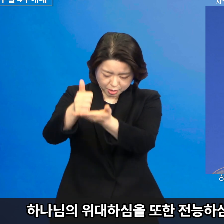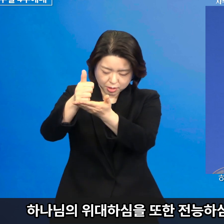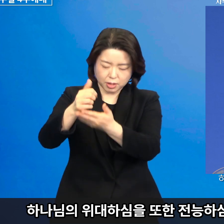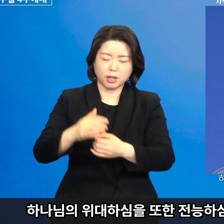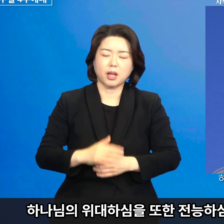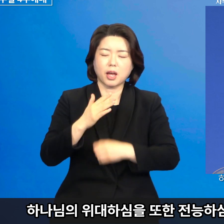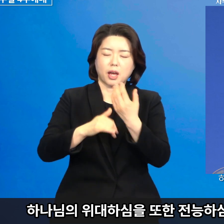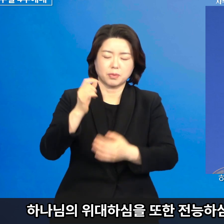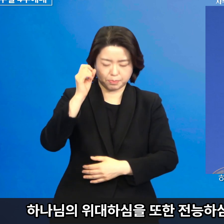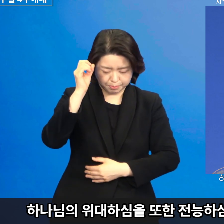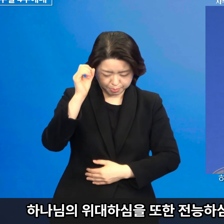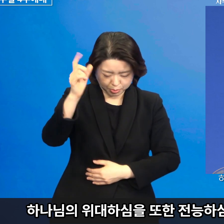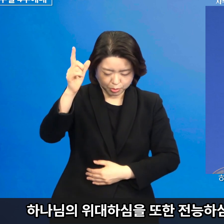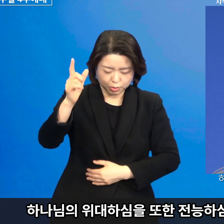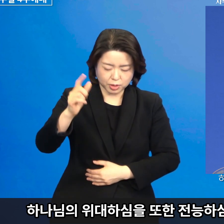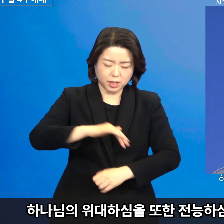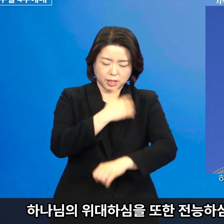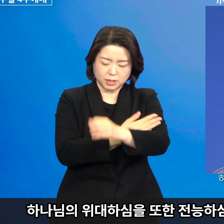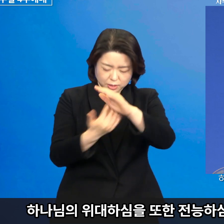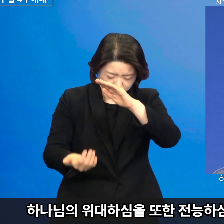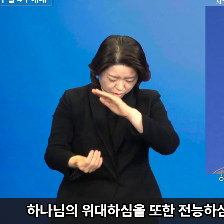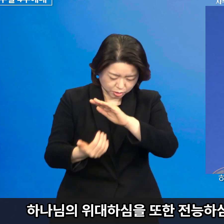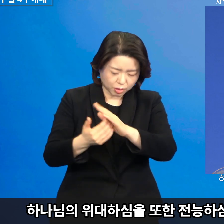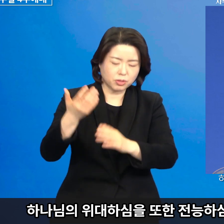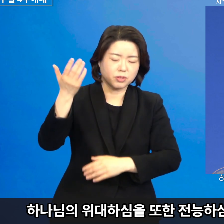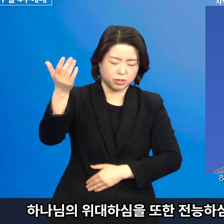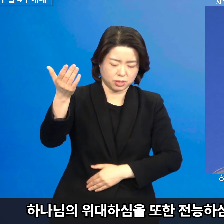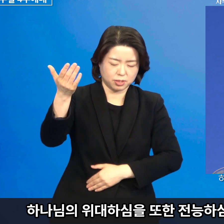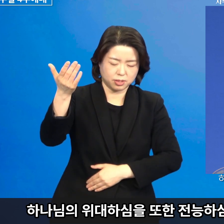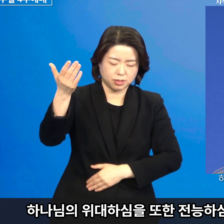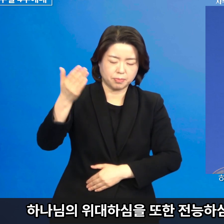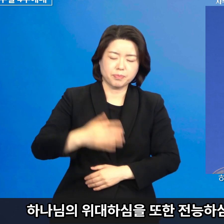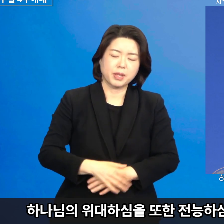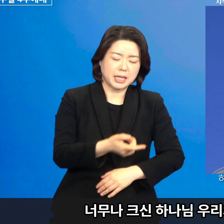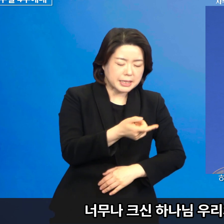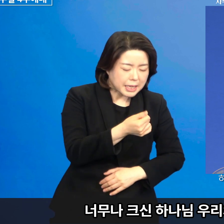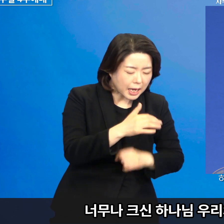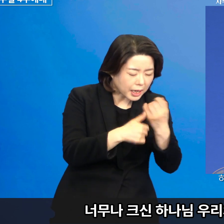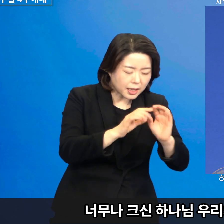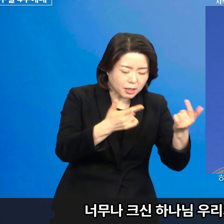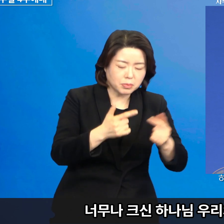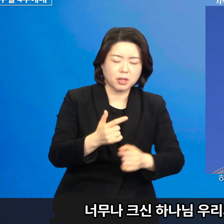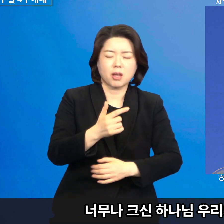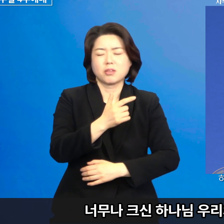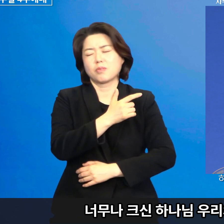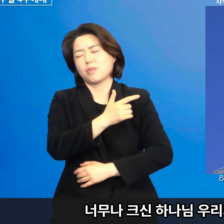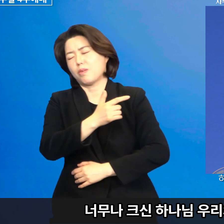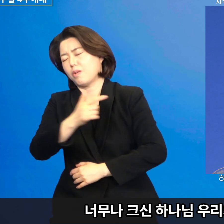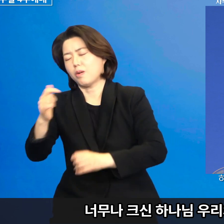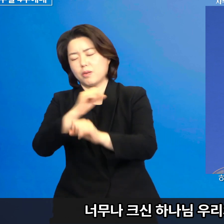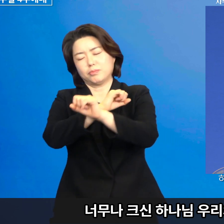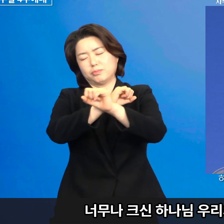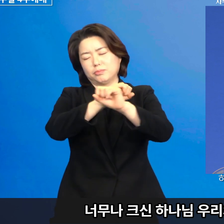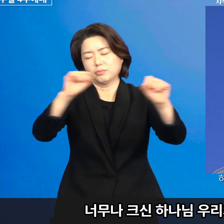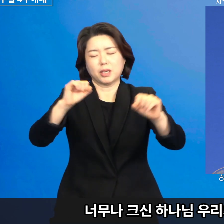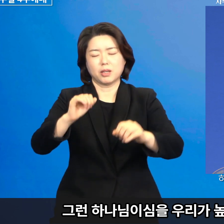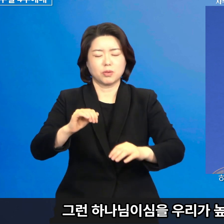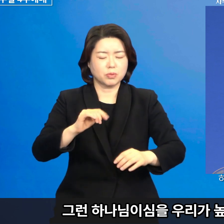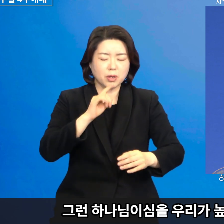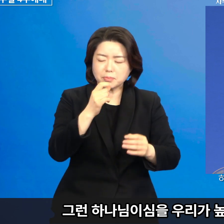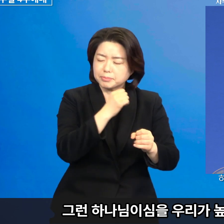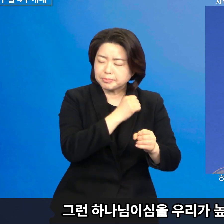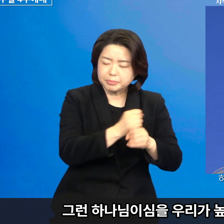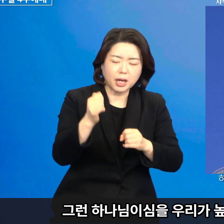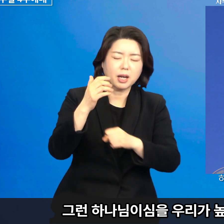하나님의 위대하심을, 또한 전능하심을, 하나님 작은 하나님이 아니라 너무나 크신 하나님, 우리의 말로 표현할 수 없는